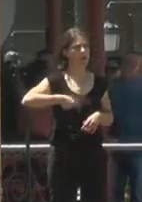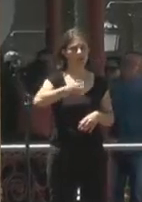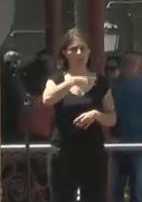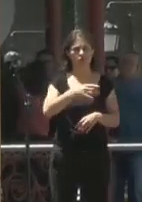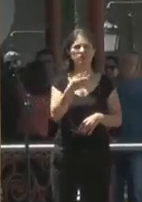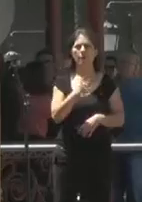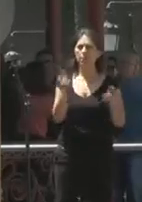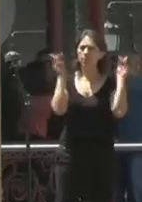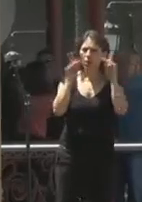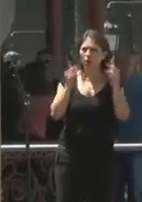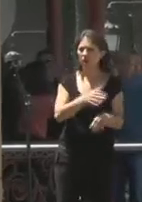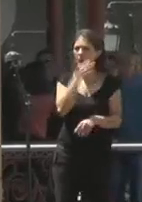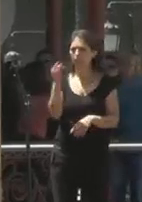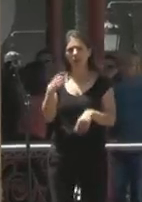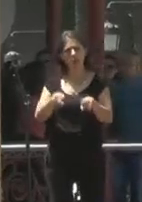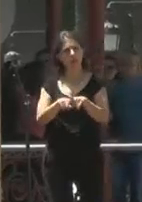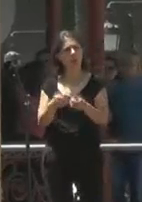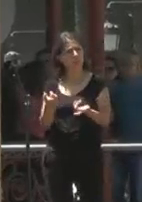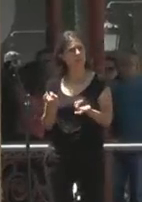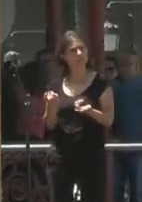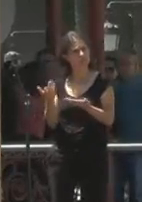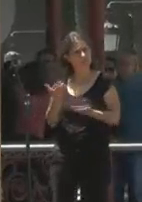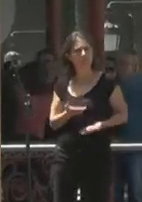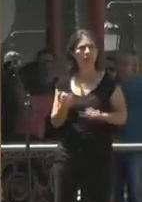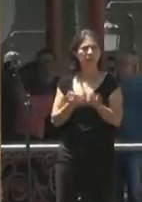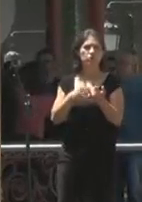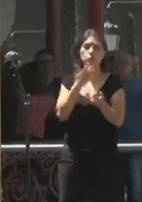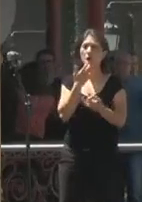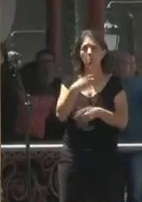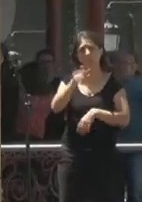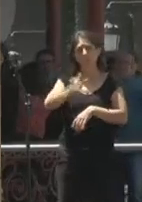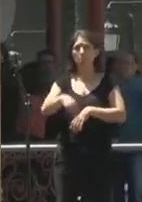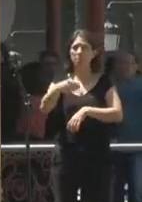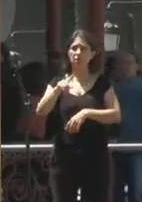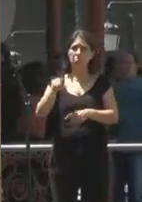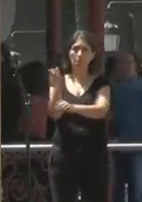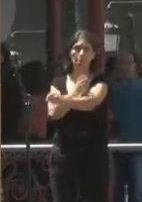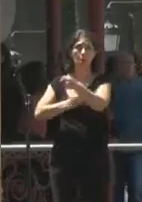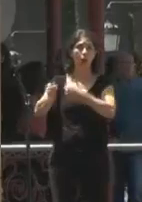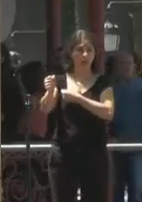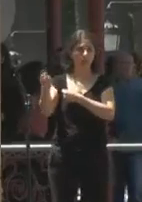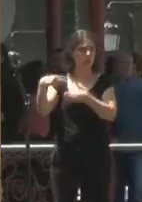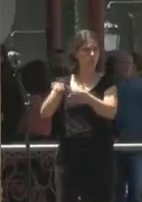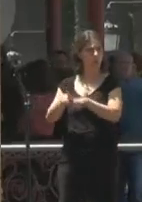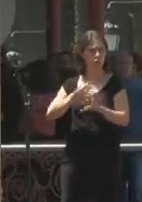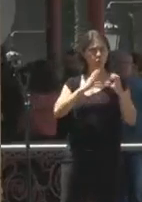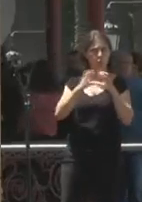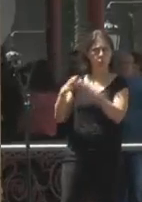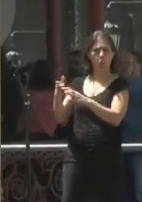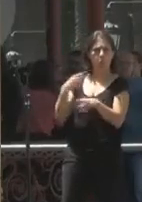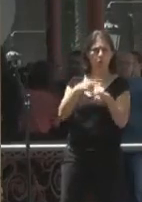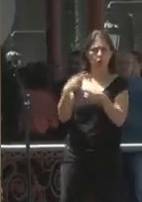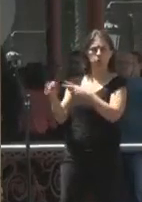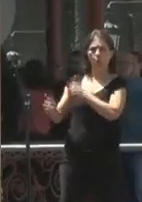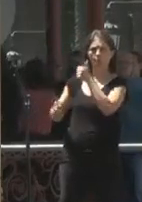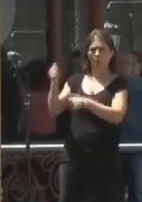de la pedagogía y de la mano tendida. Si nosotros solo tuviéramos que cambiar un presidente por otro, podríamos entrar en una pelea entre partidos. Nosotros